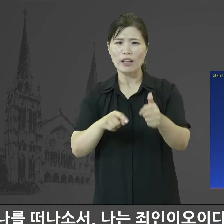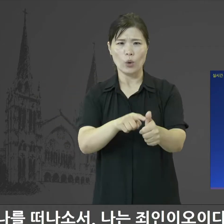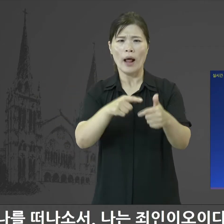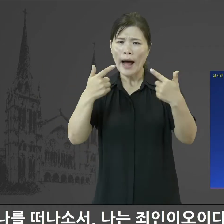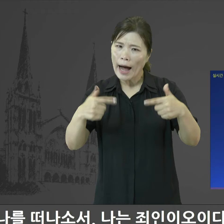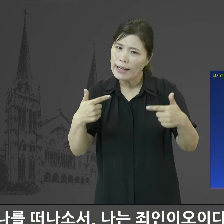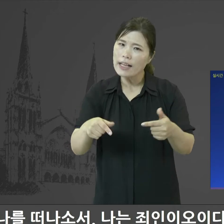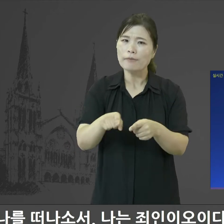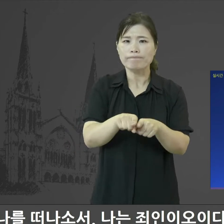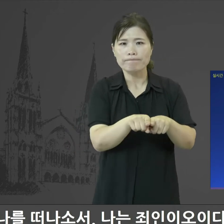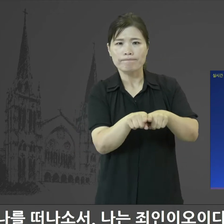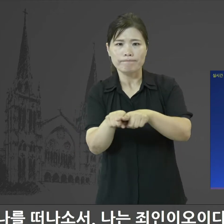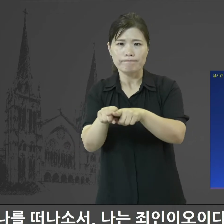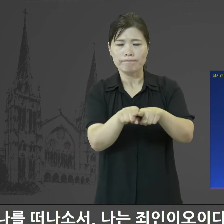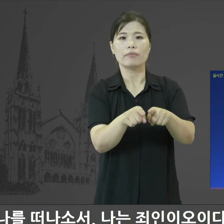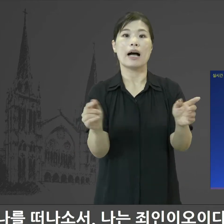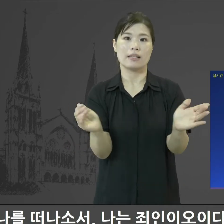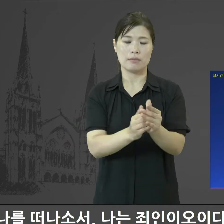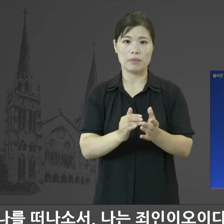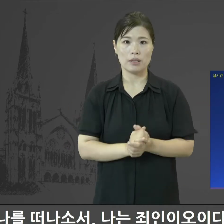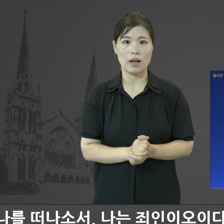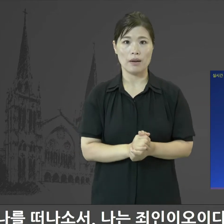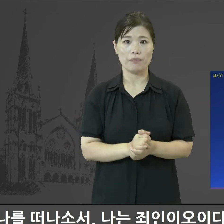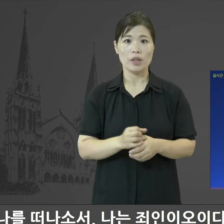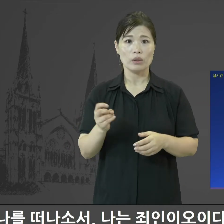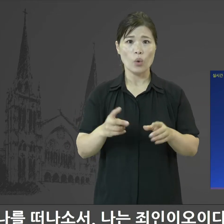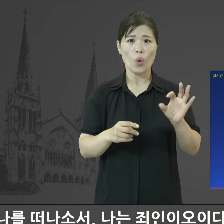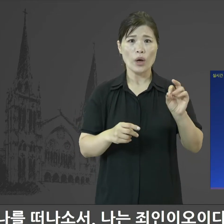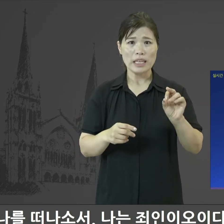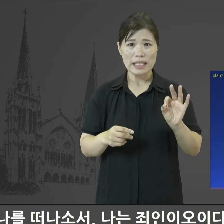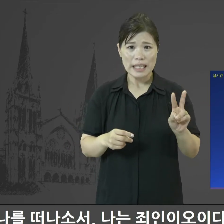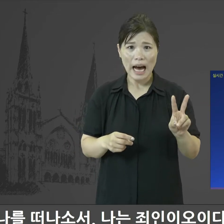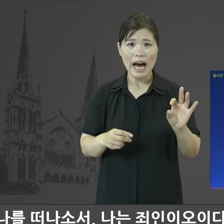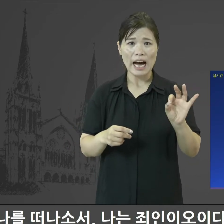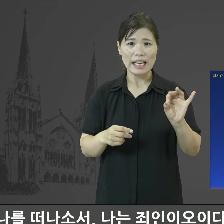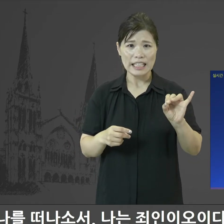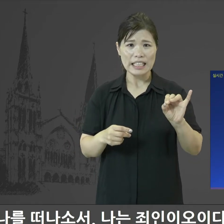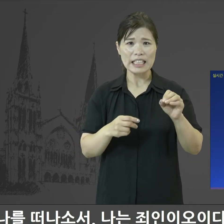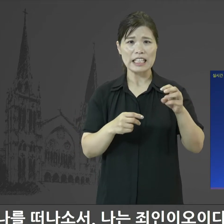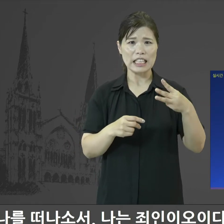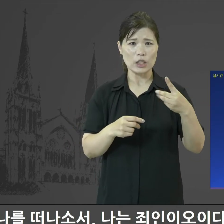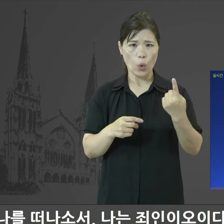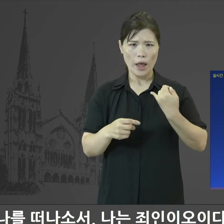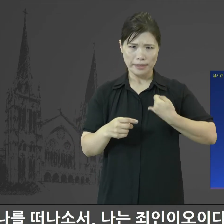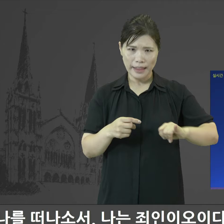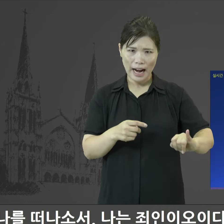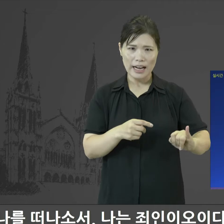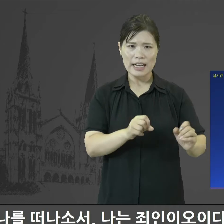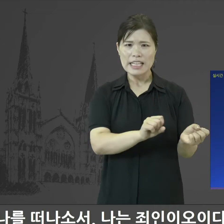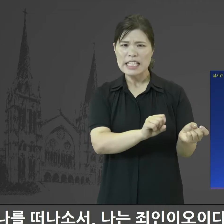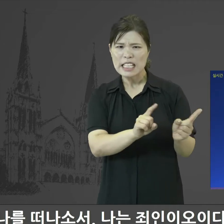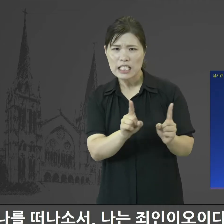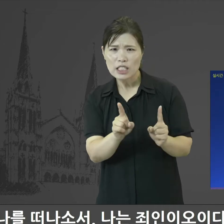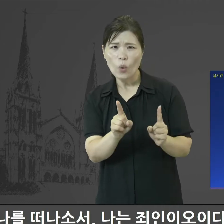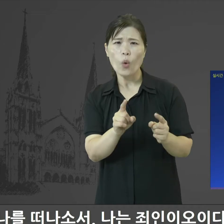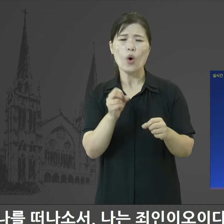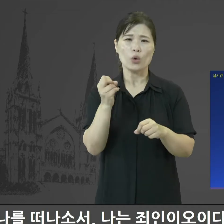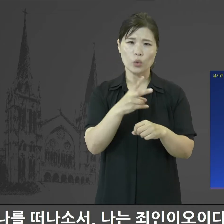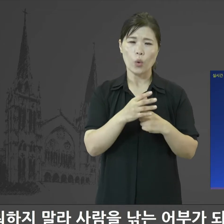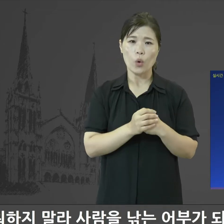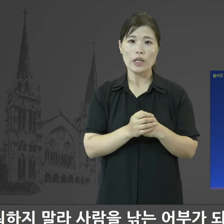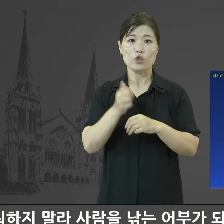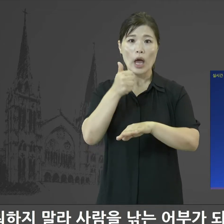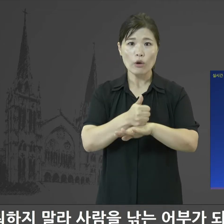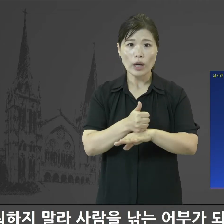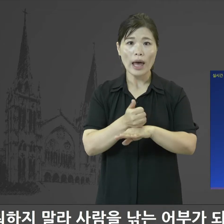항상 대동하셨습니다. 야이로의 딸을 일으키시고 세상의 종말을 말씀하시고 변화산에서 변화되시고 최후의